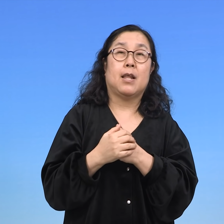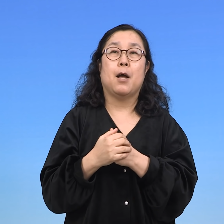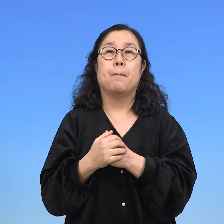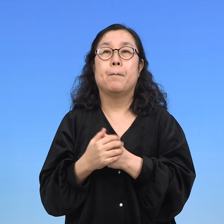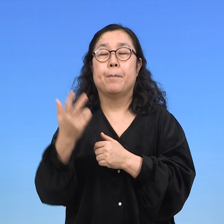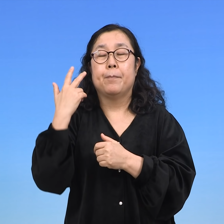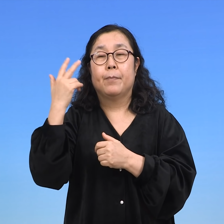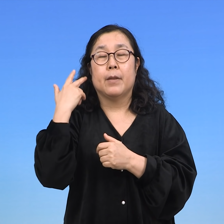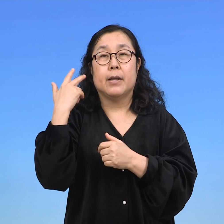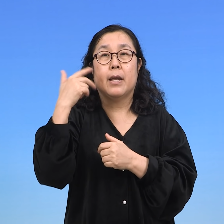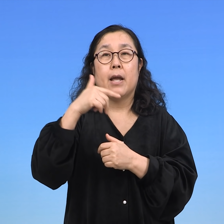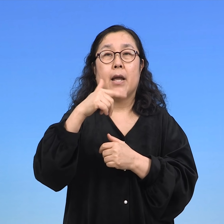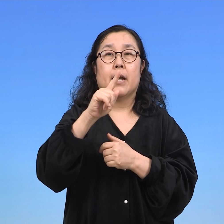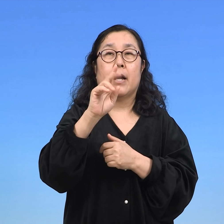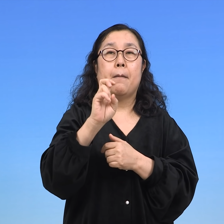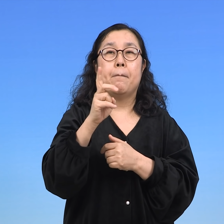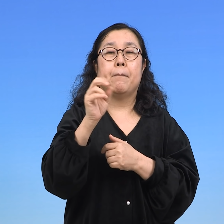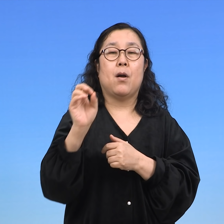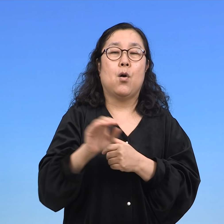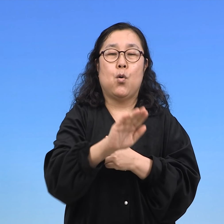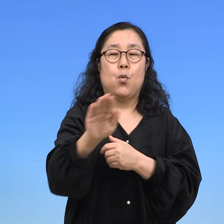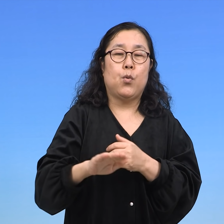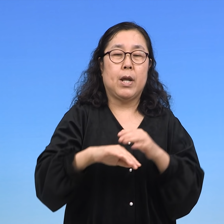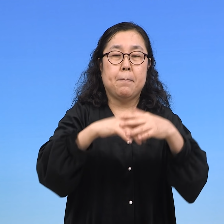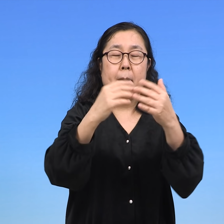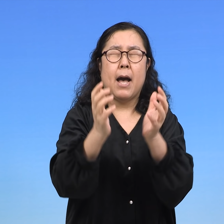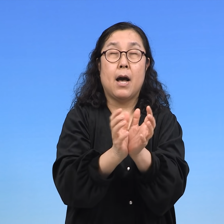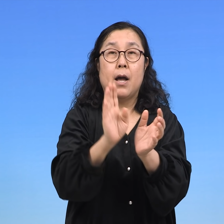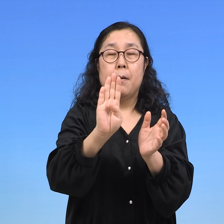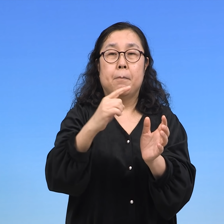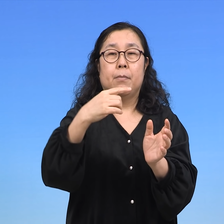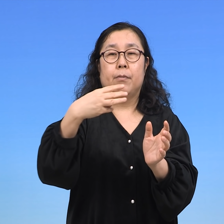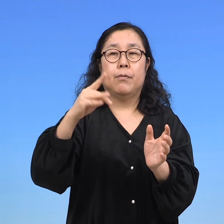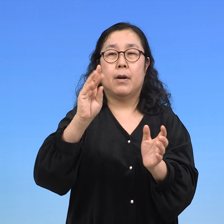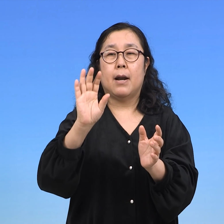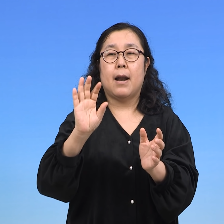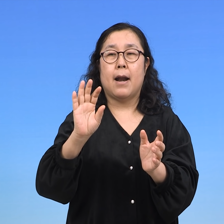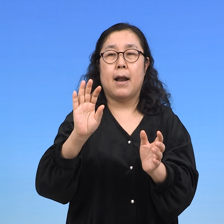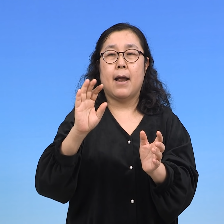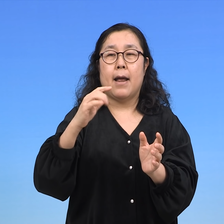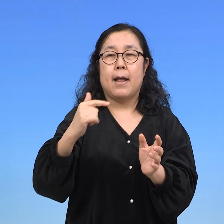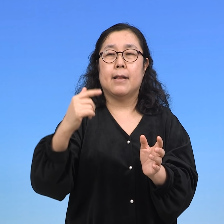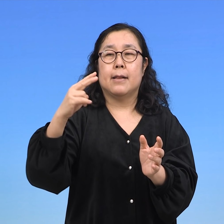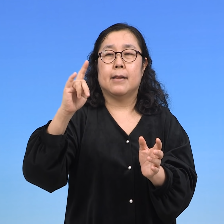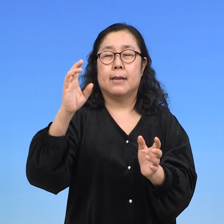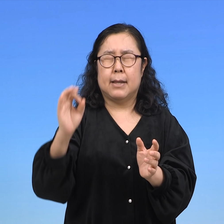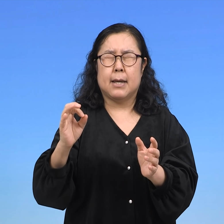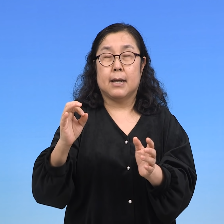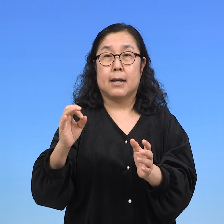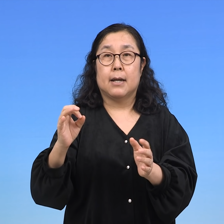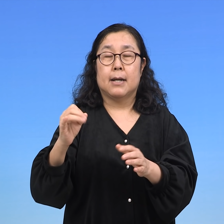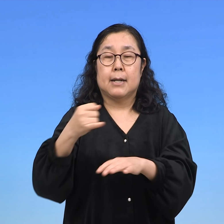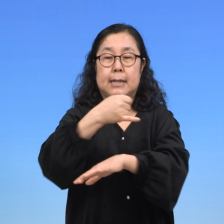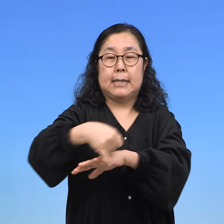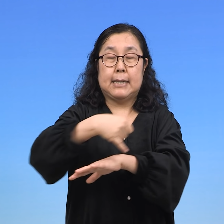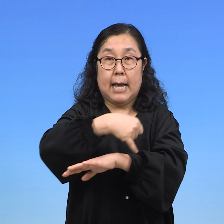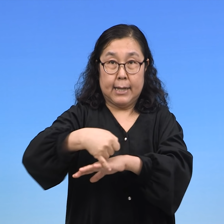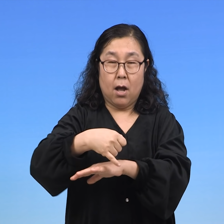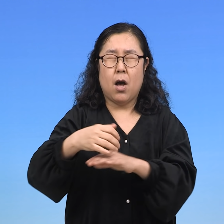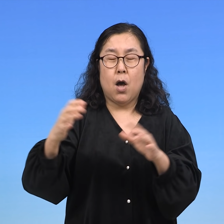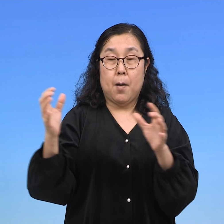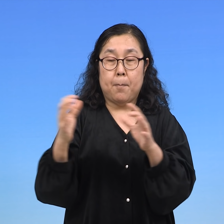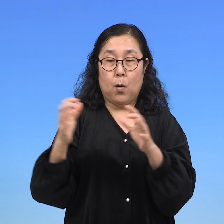지난주에 가평 우리 마을 브랜드 디자이너 모집 광고가 나가지 않았습니까? 저는 기도합니다. 정말 아버지 주님 앞에서